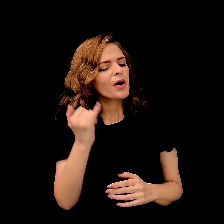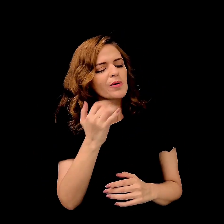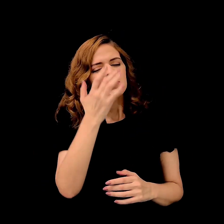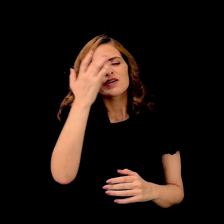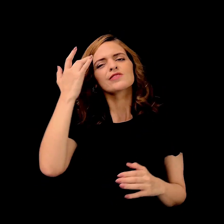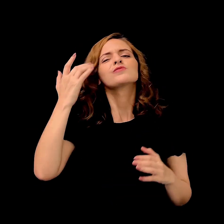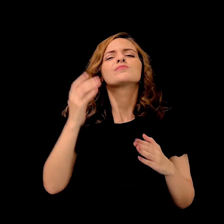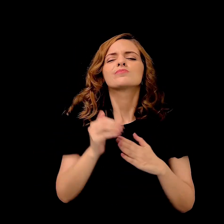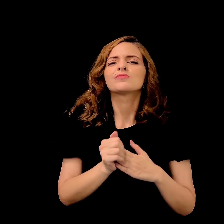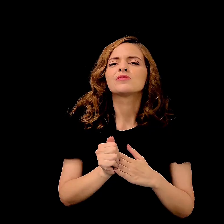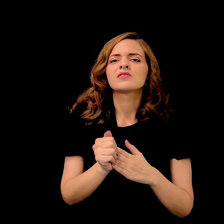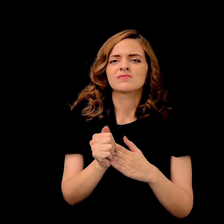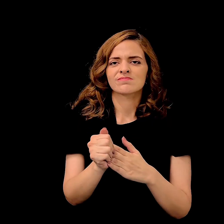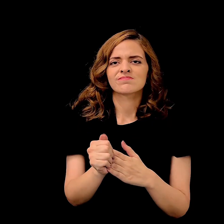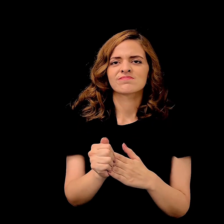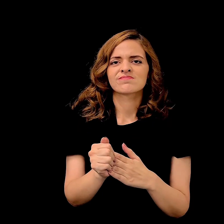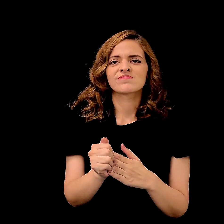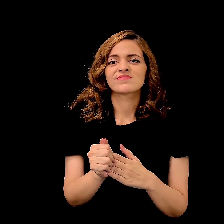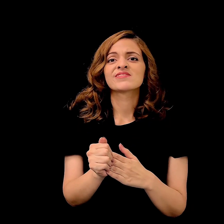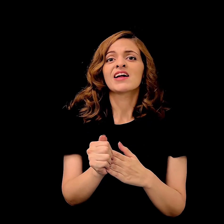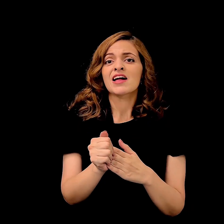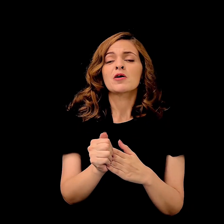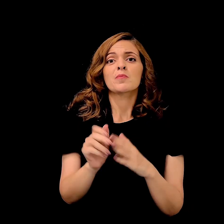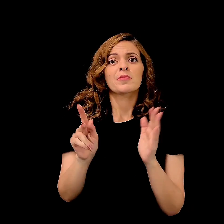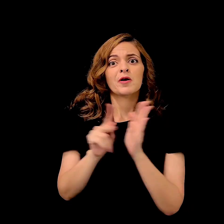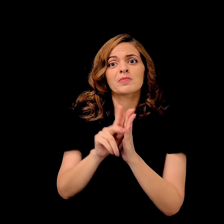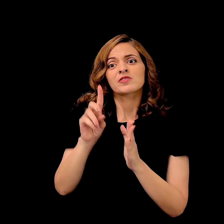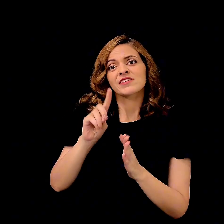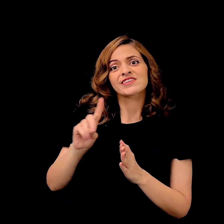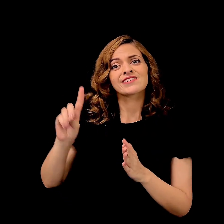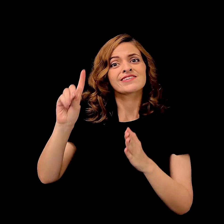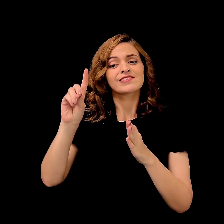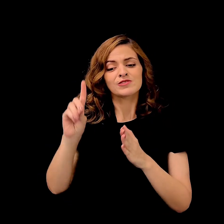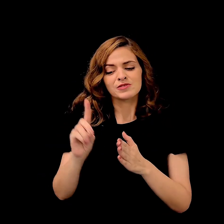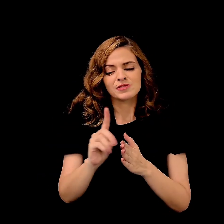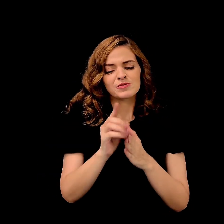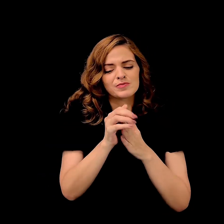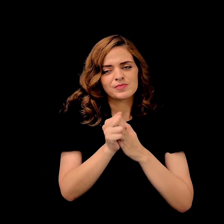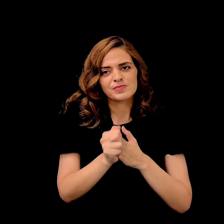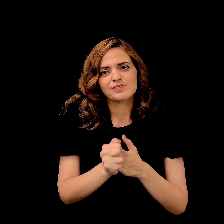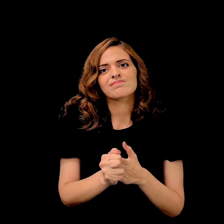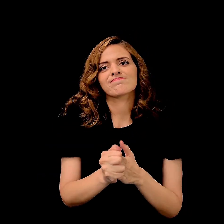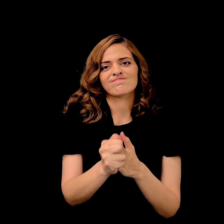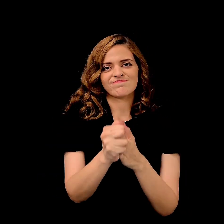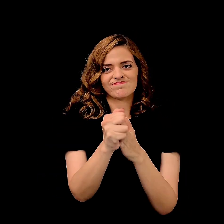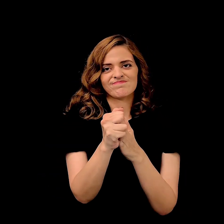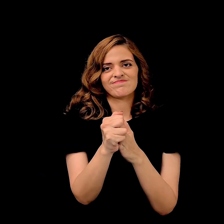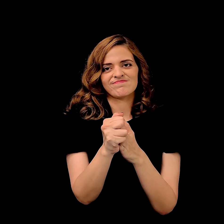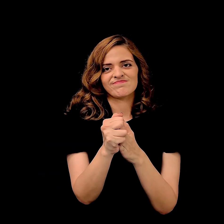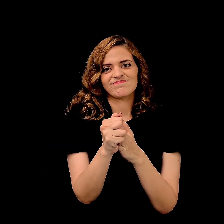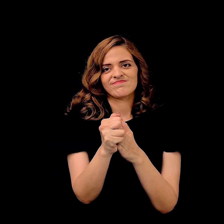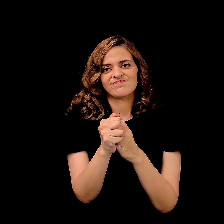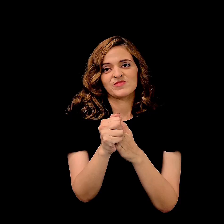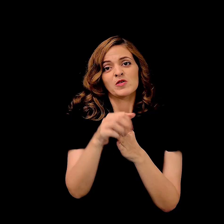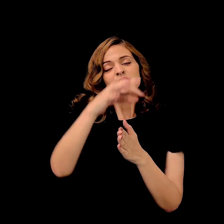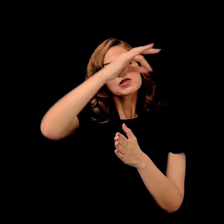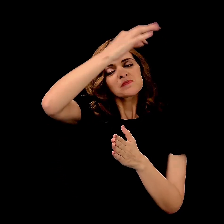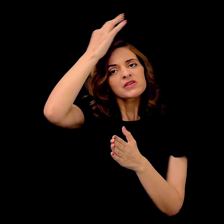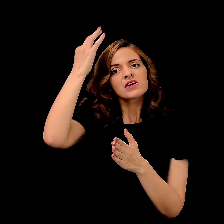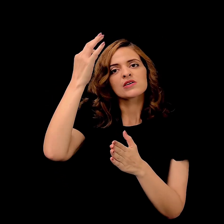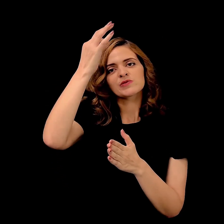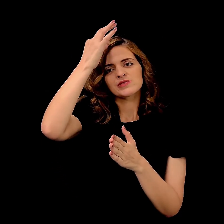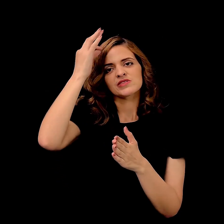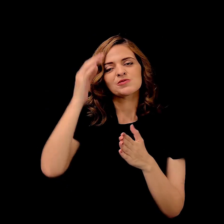ela está sendo guiada pelo próprio Espírito Santo. Uhum. Então ela